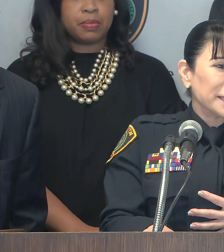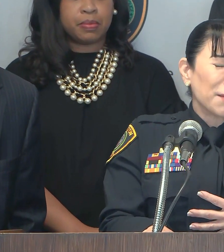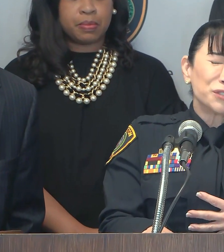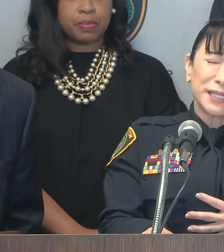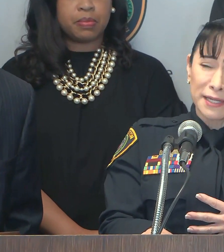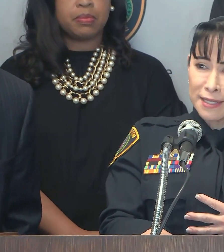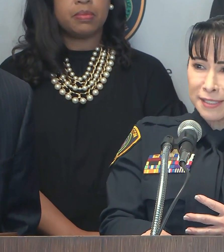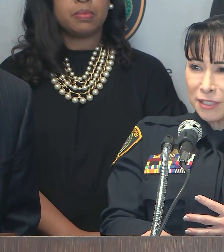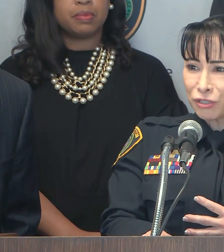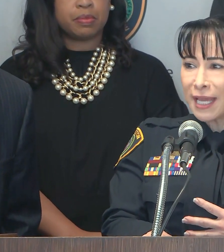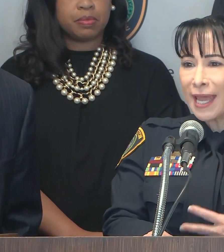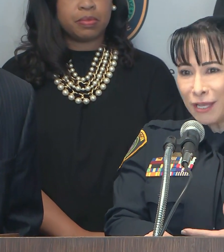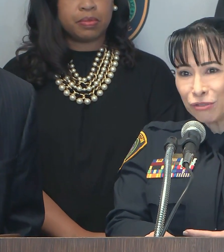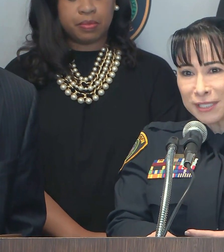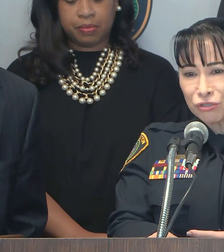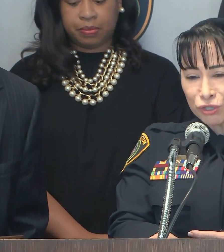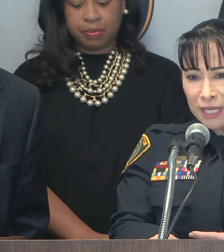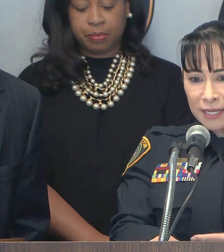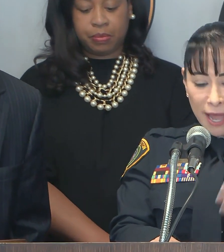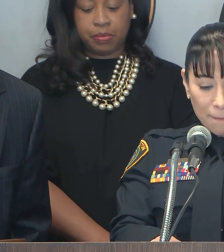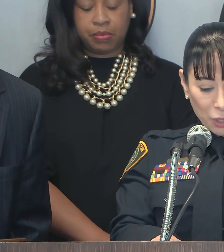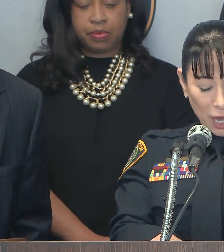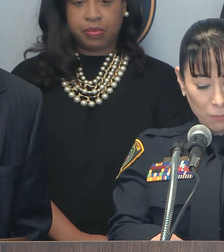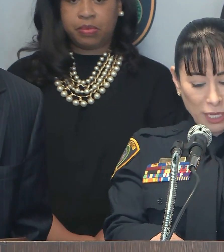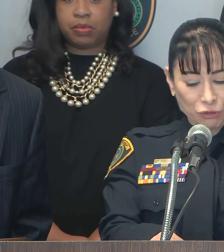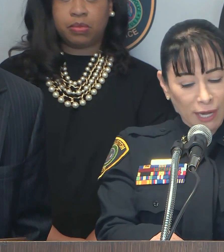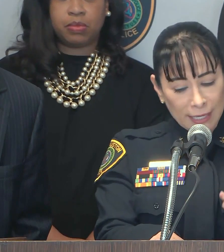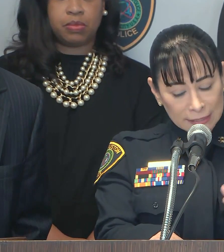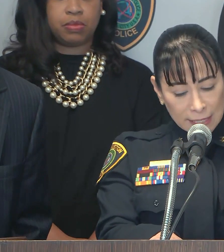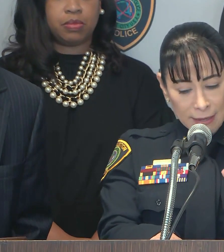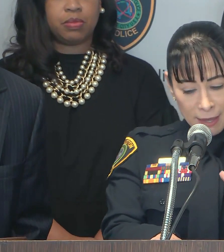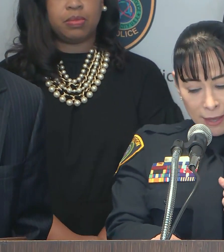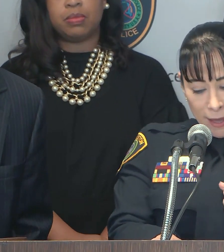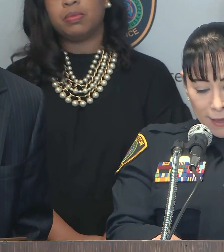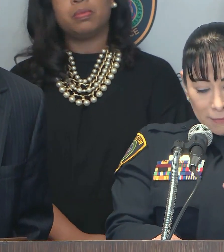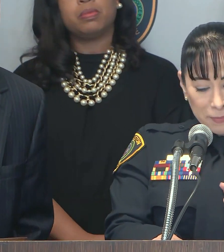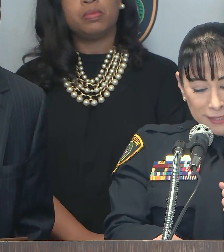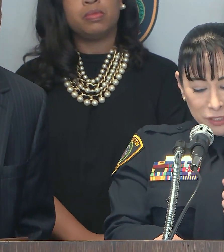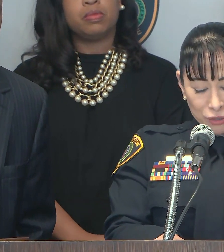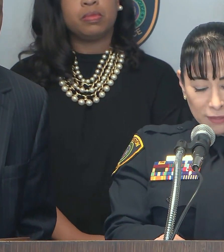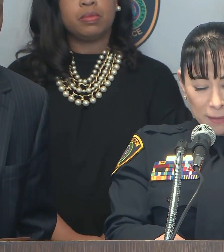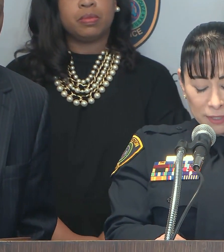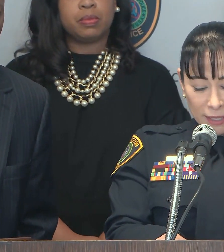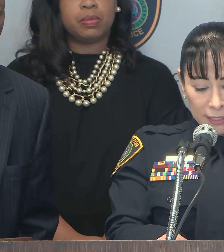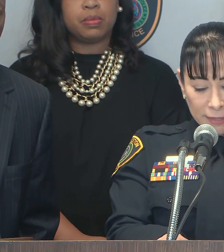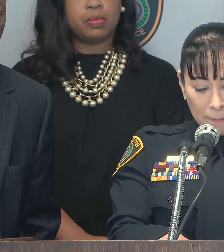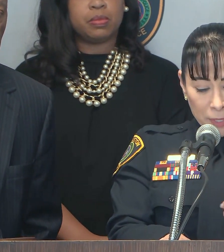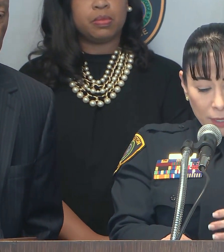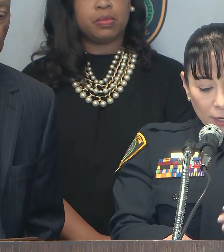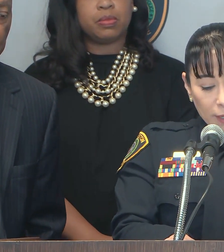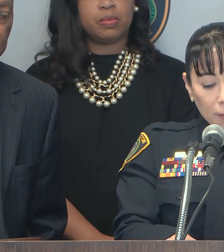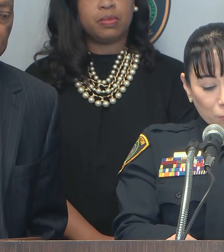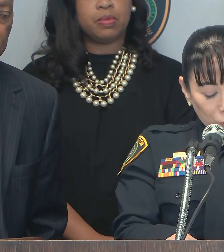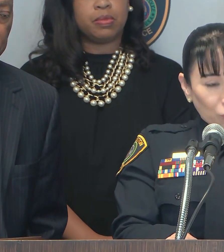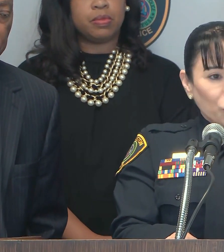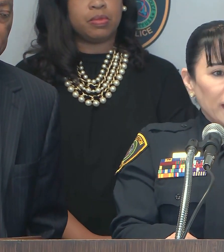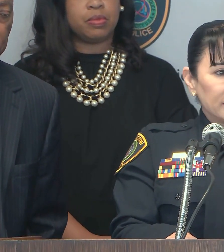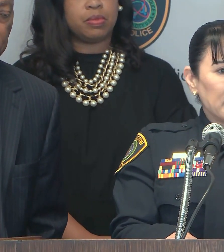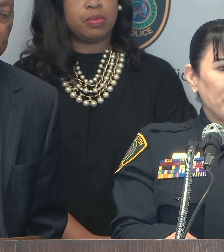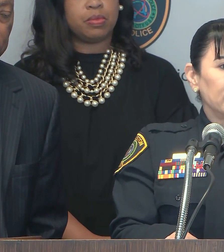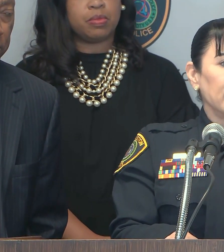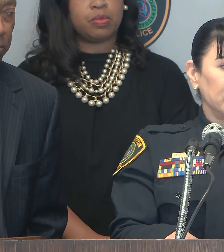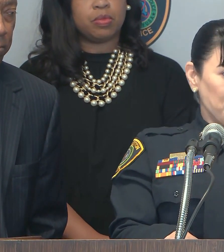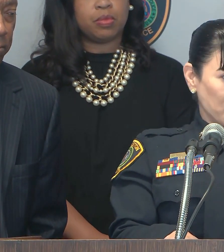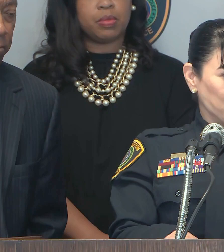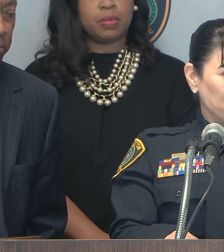nosotros estamos bien agradecidos que ellos nos están apoyando a esta ciudad tan linda.